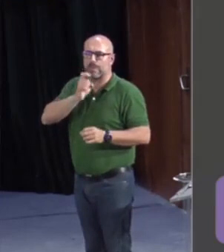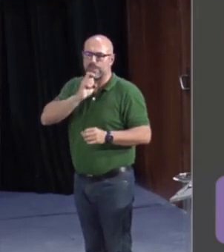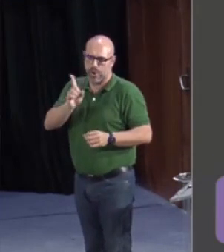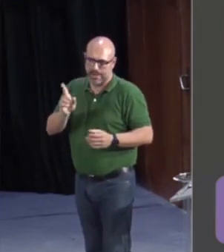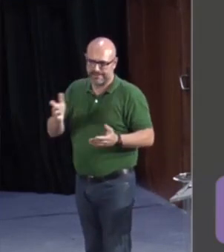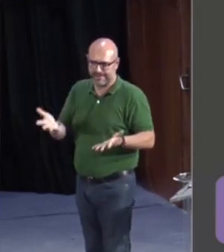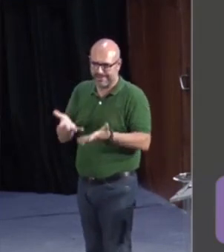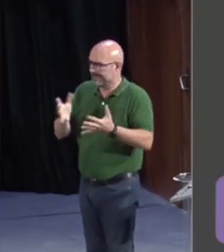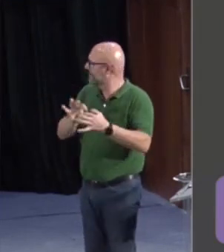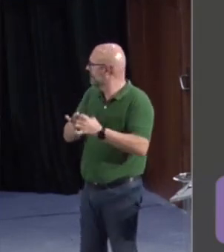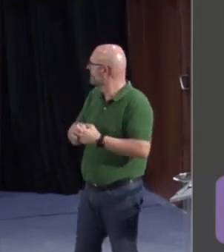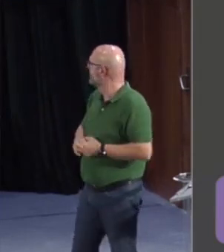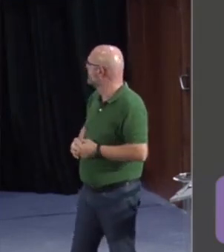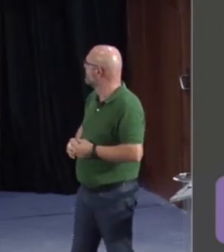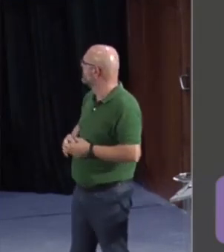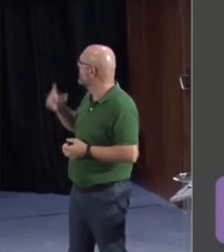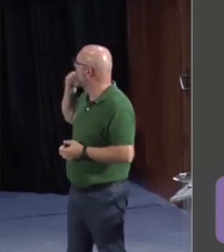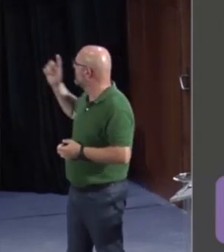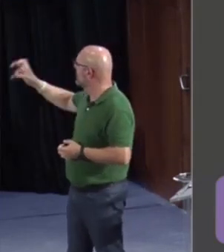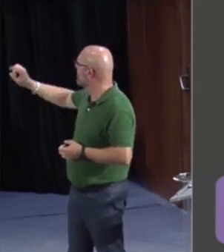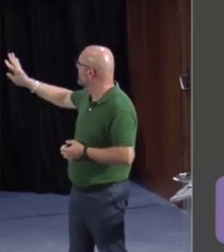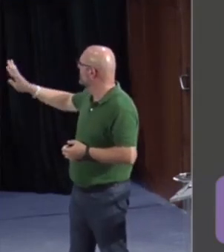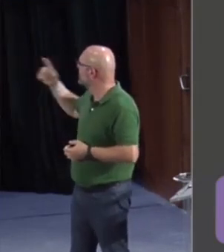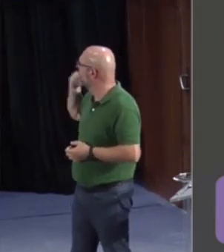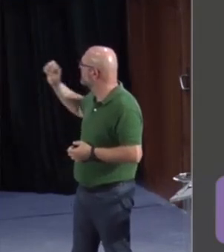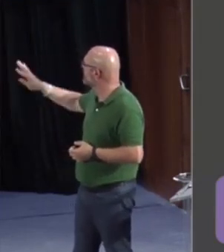Y con eso, con todo eso, tiene que preparar una producción.